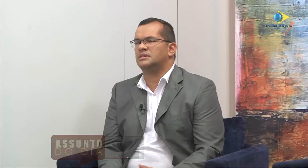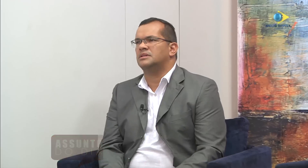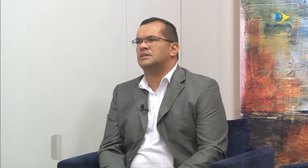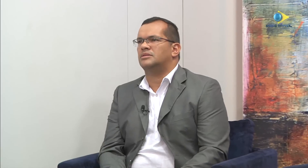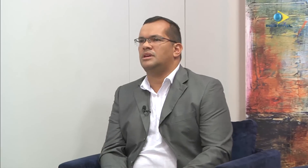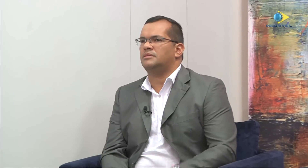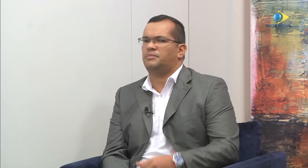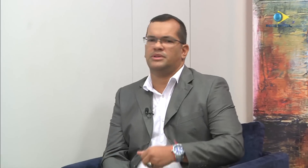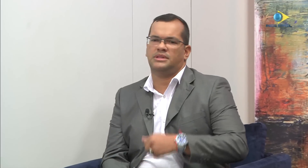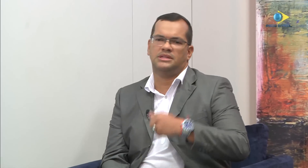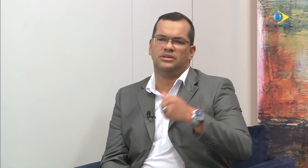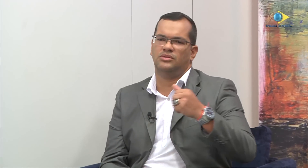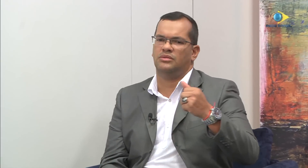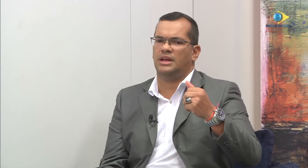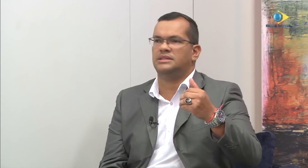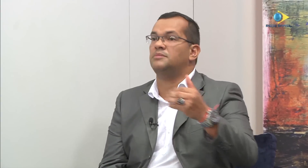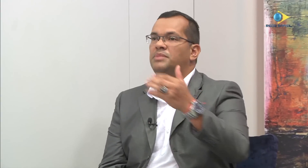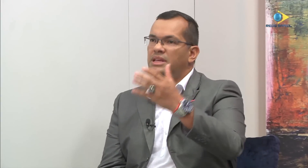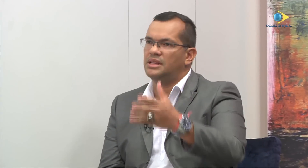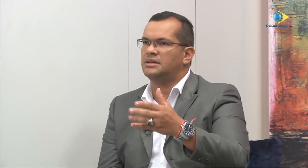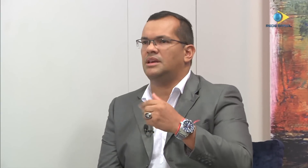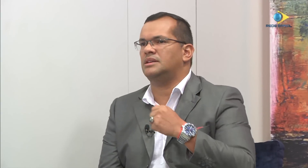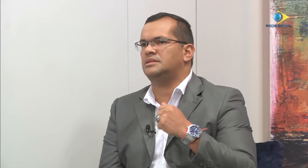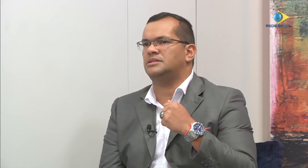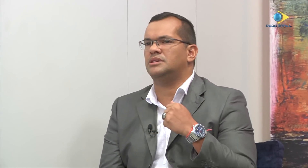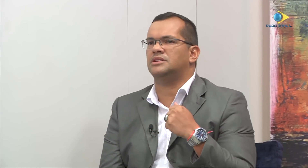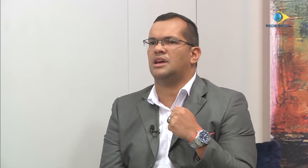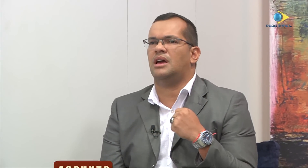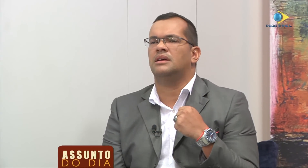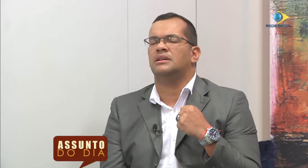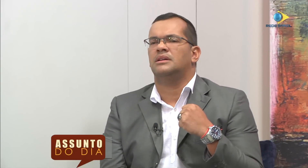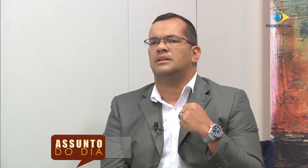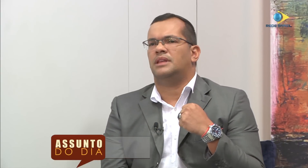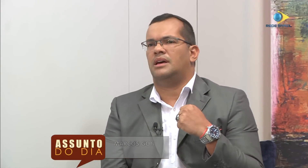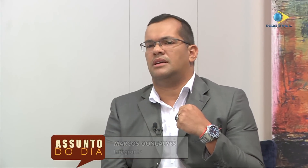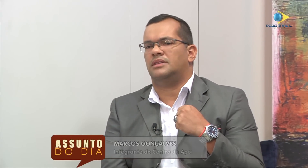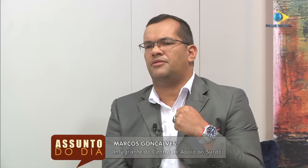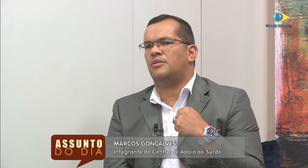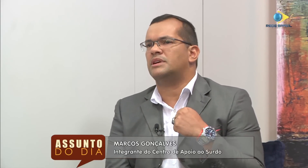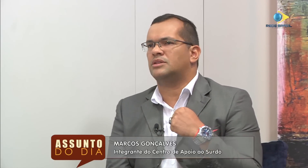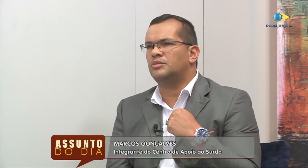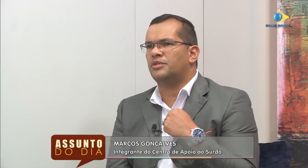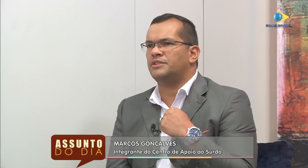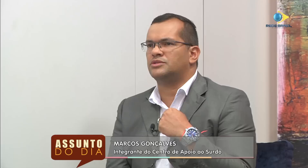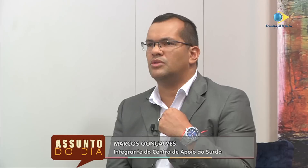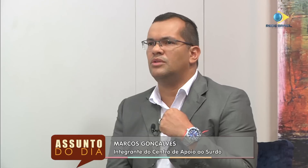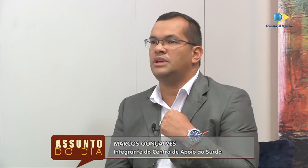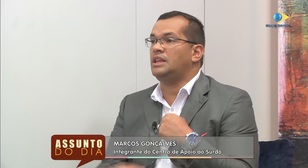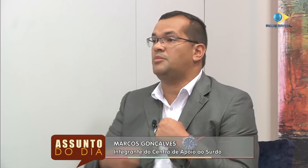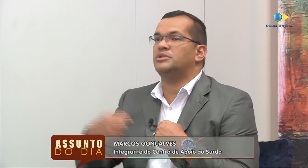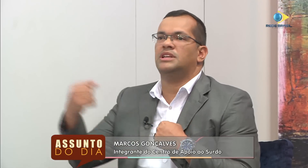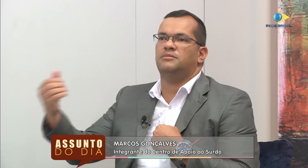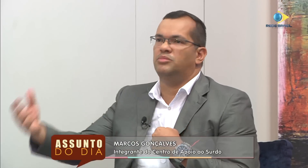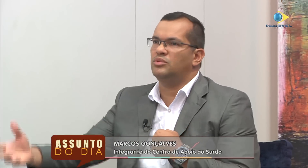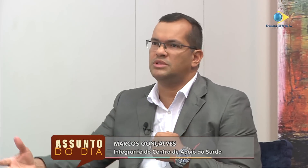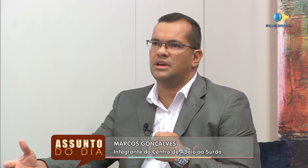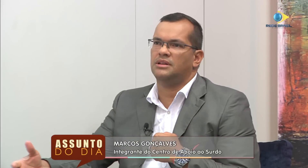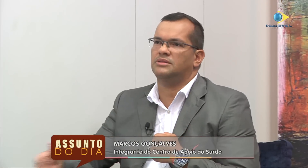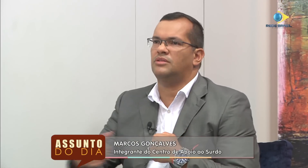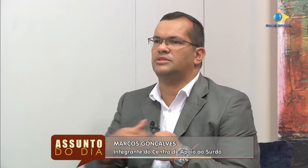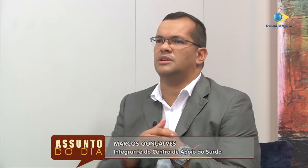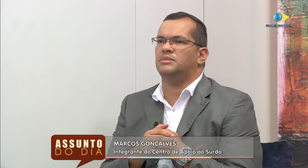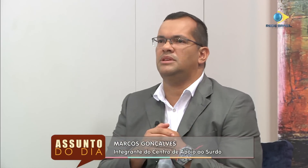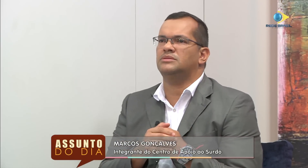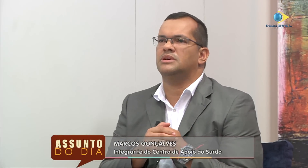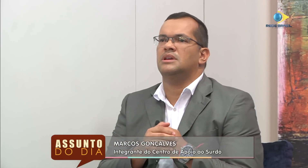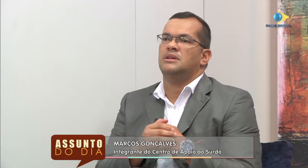Libras, né, pode ter sido a disciplina que é exigida já na formação do professor, e aí depois ele busca